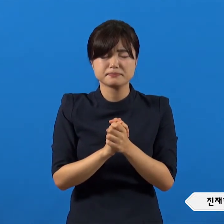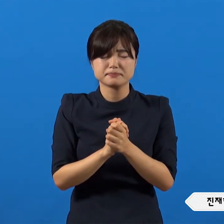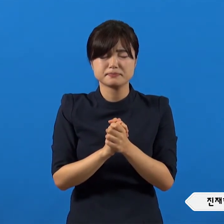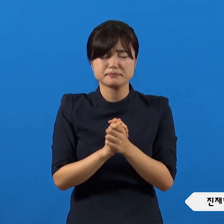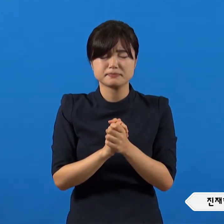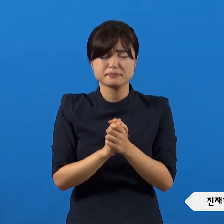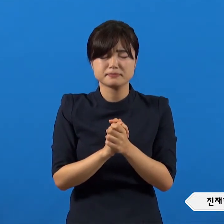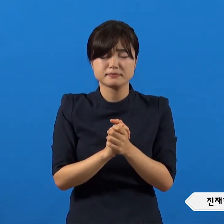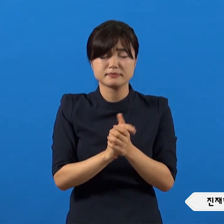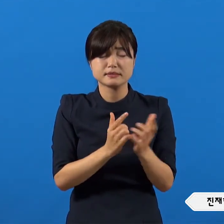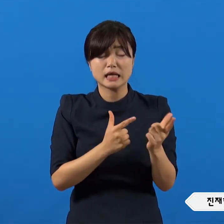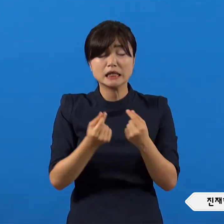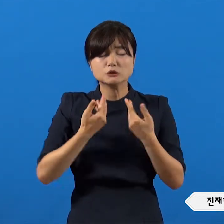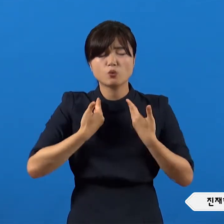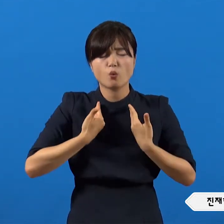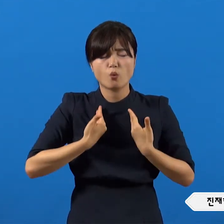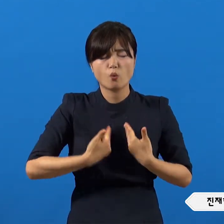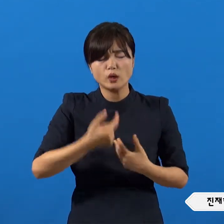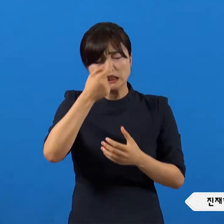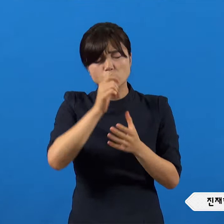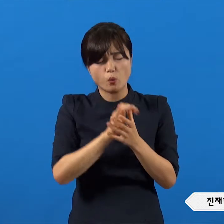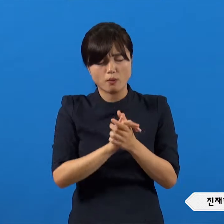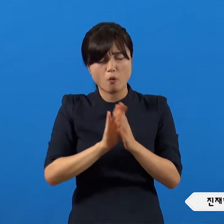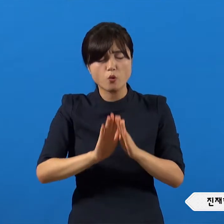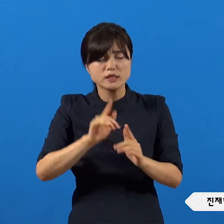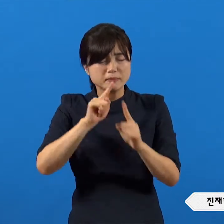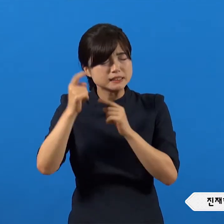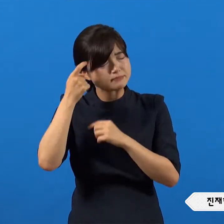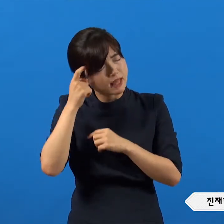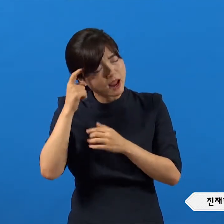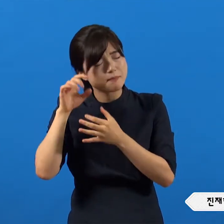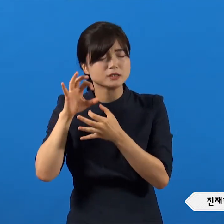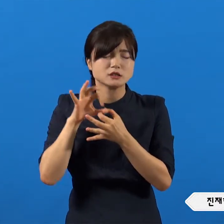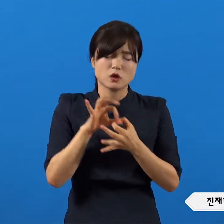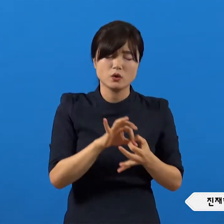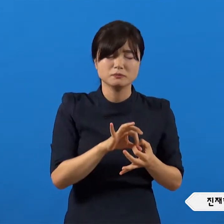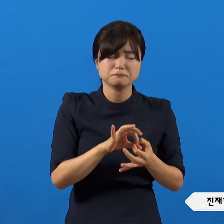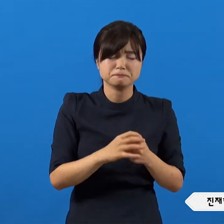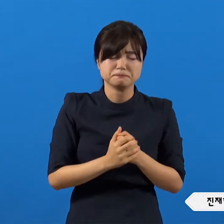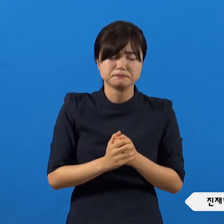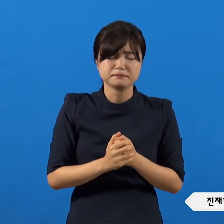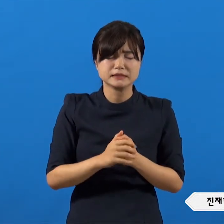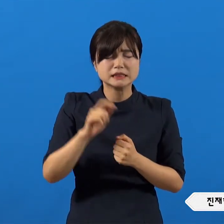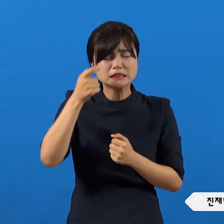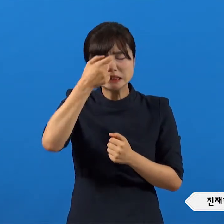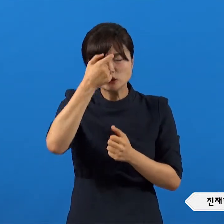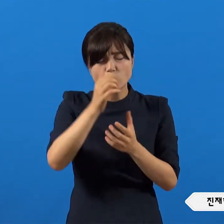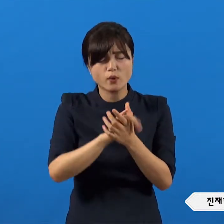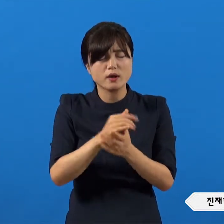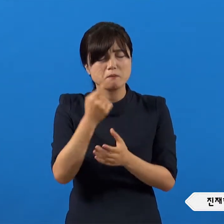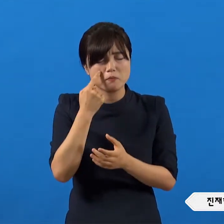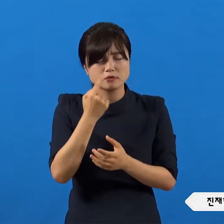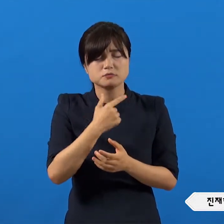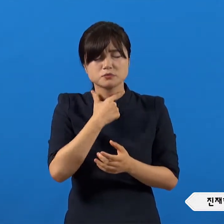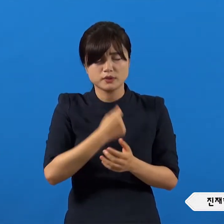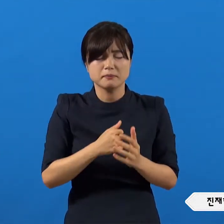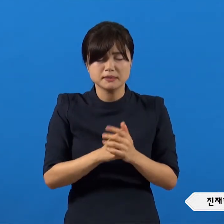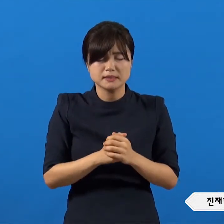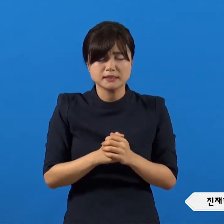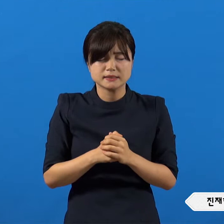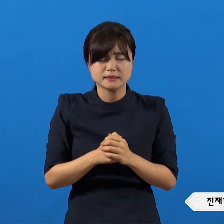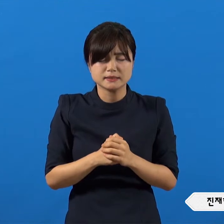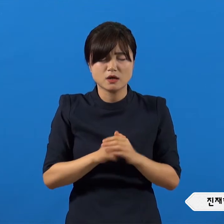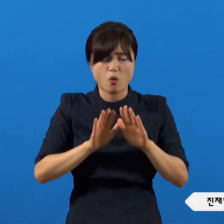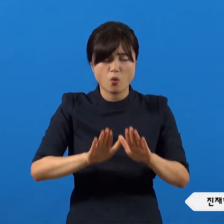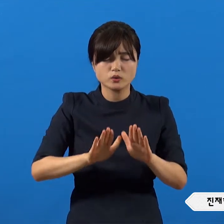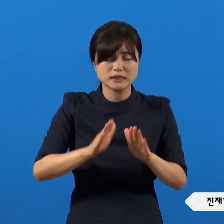시간 한번 조용히 기도할 때 주신 말씀 생각하면서 한번 기도하는 시간 갖겠습니다. 오늘